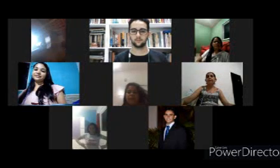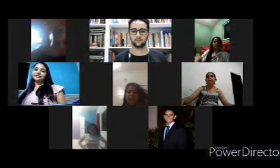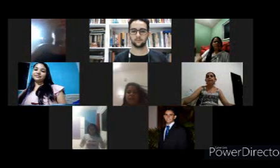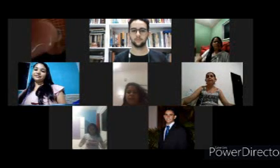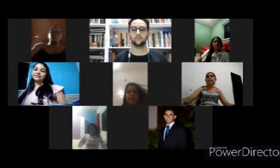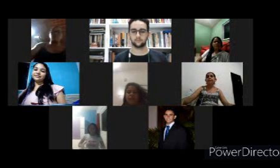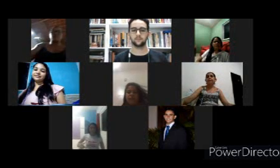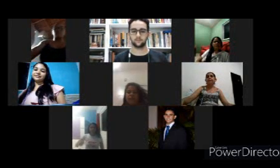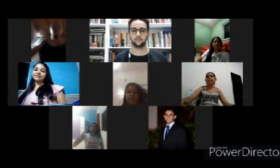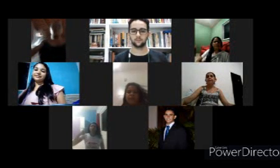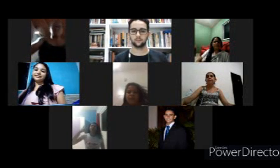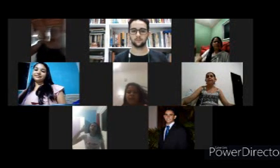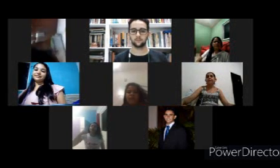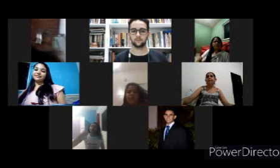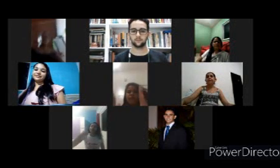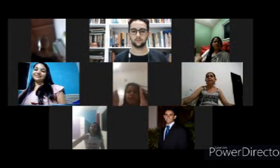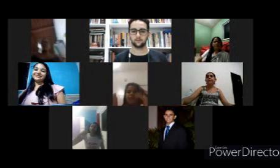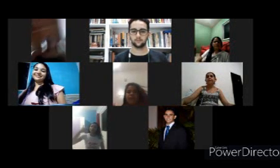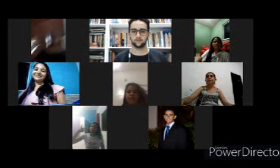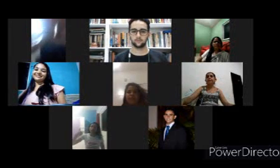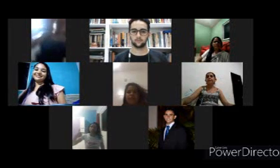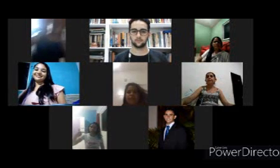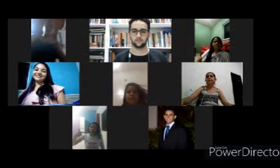Nasci em 12